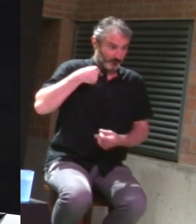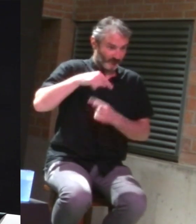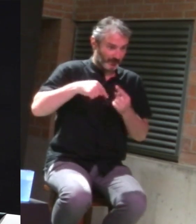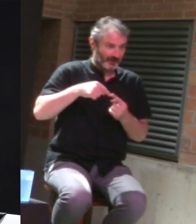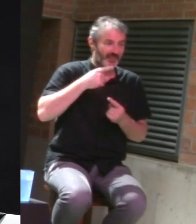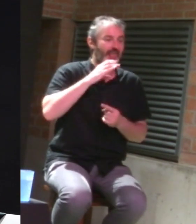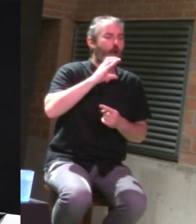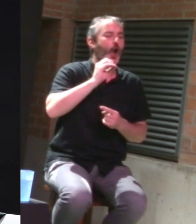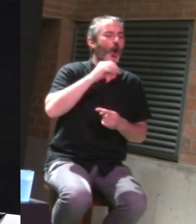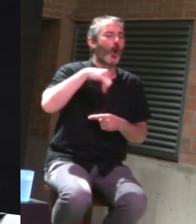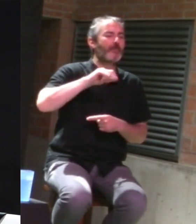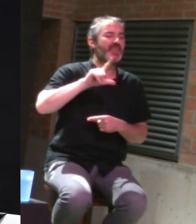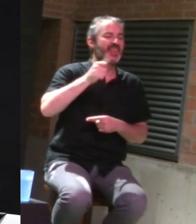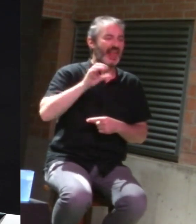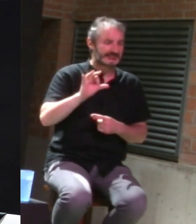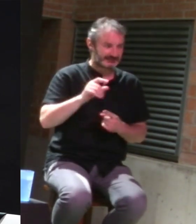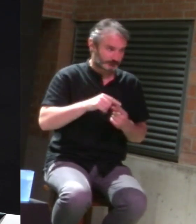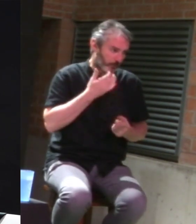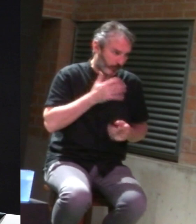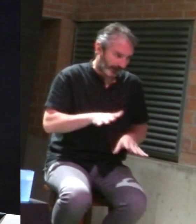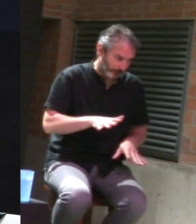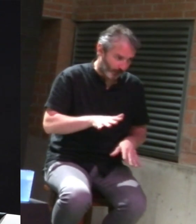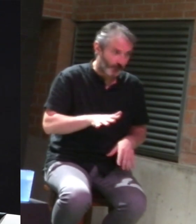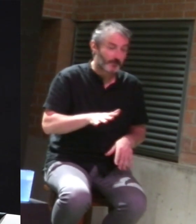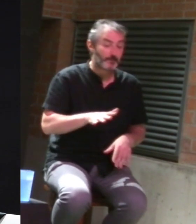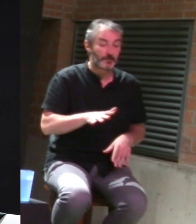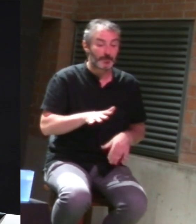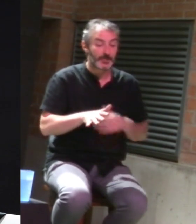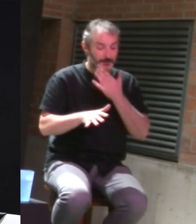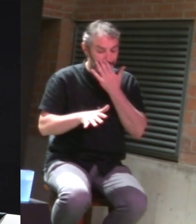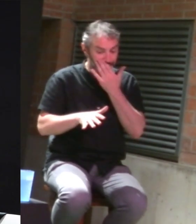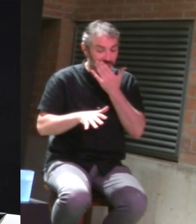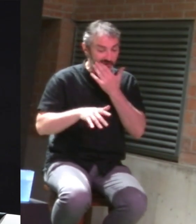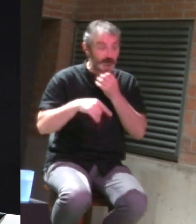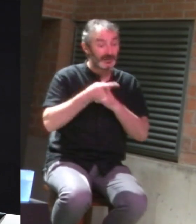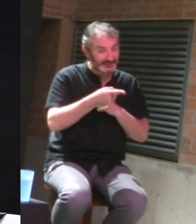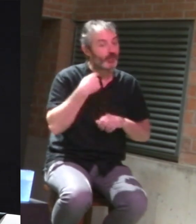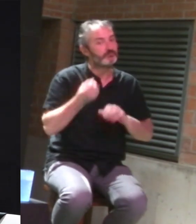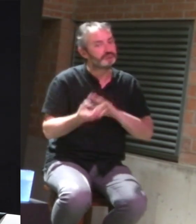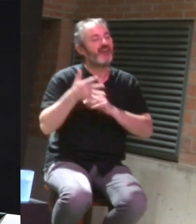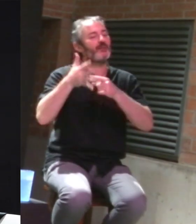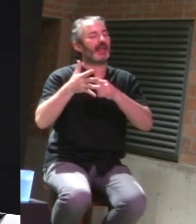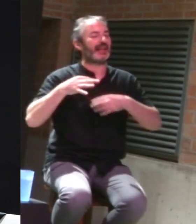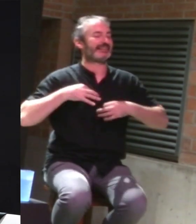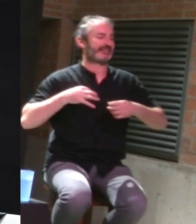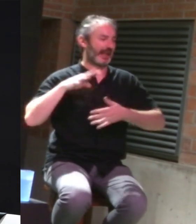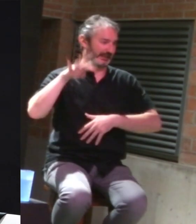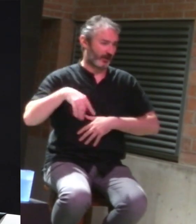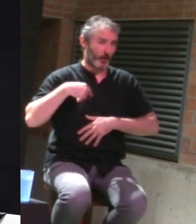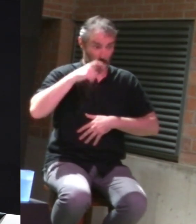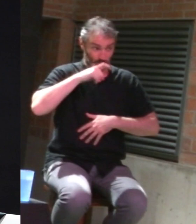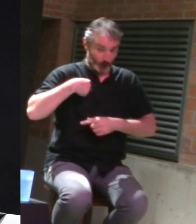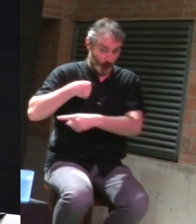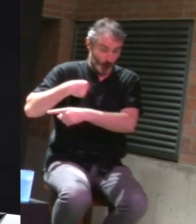com seria els Comillas, per exemple, es reinverteix en la gran indústria tèxtil catalana. Fa molts anys, quan